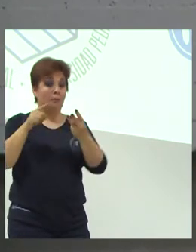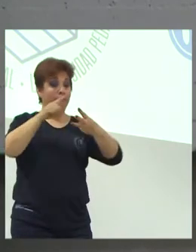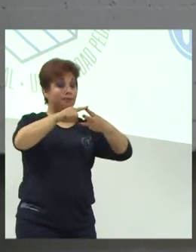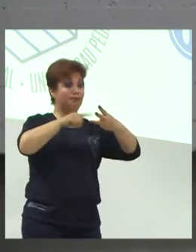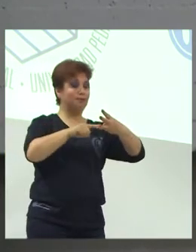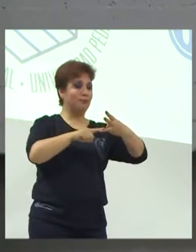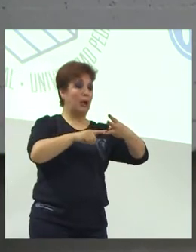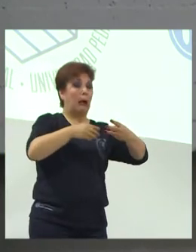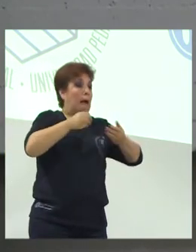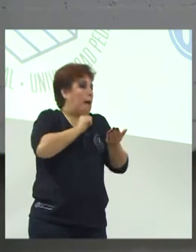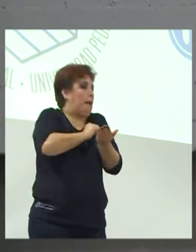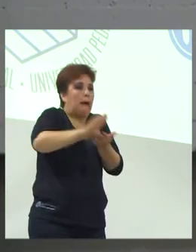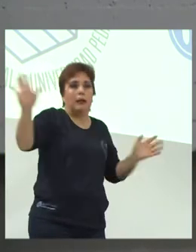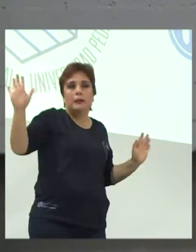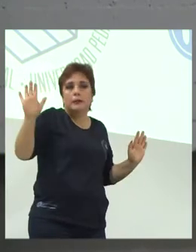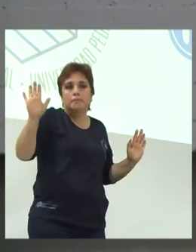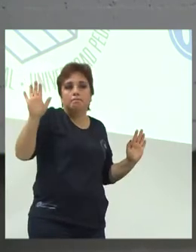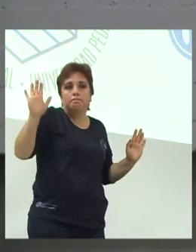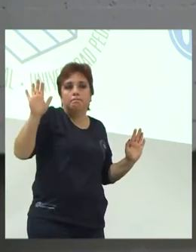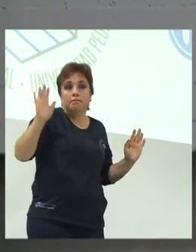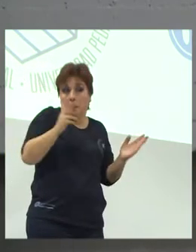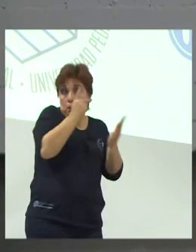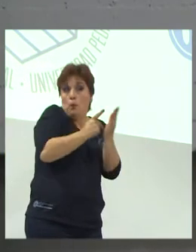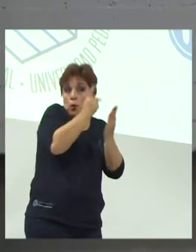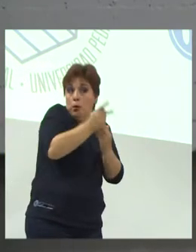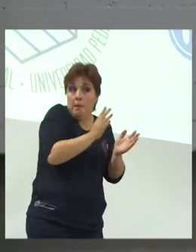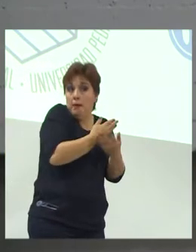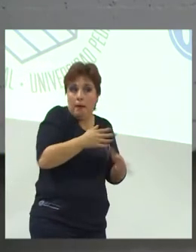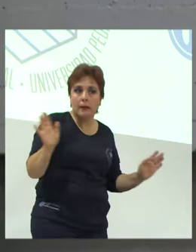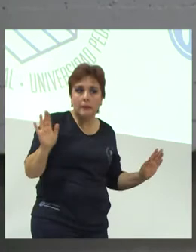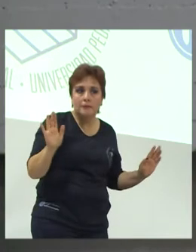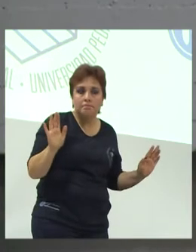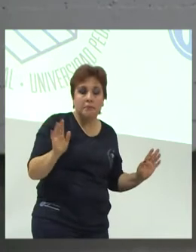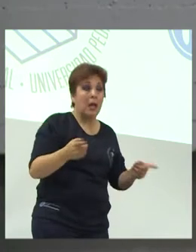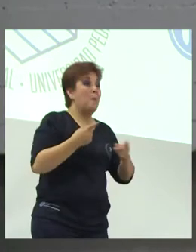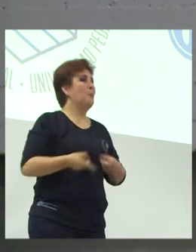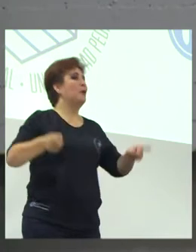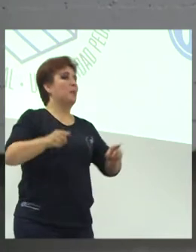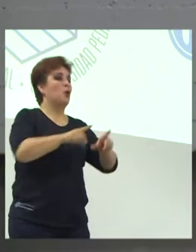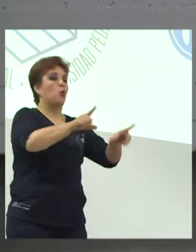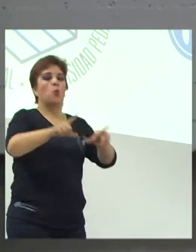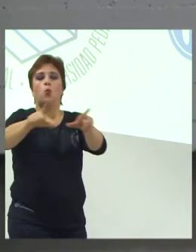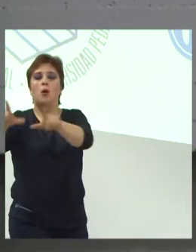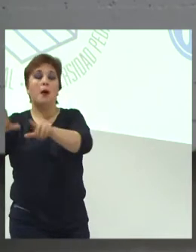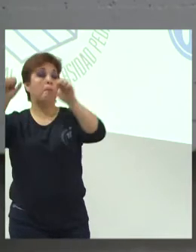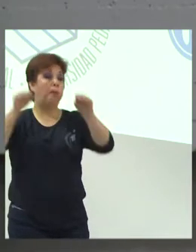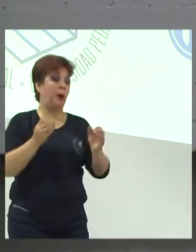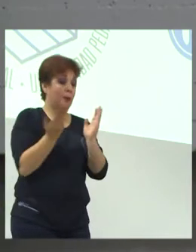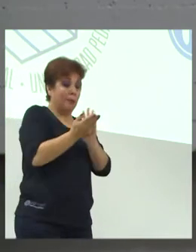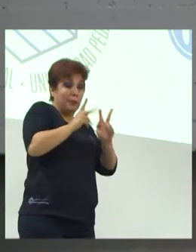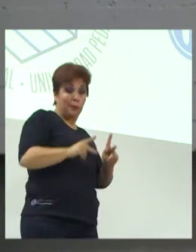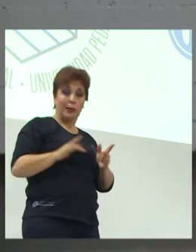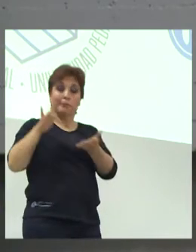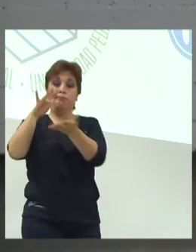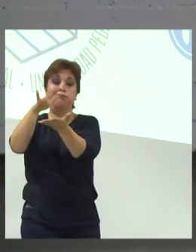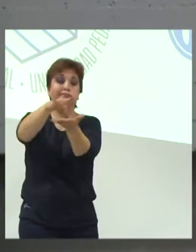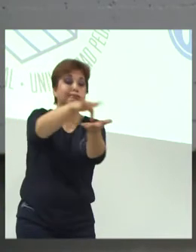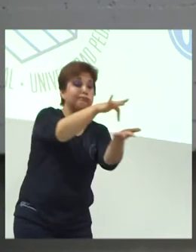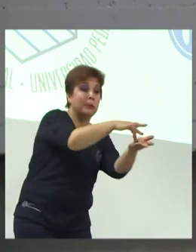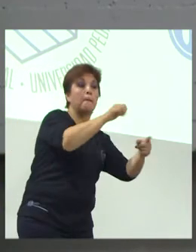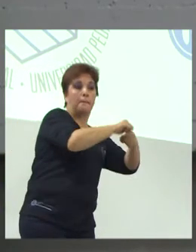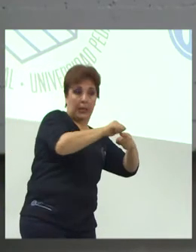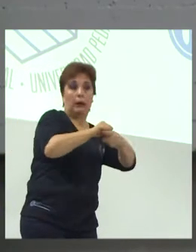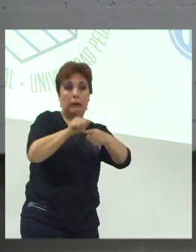son estos a la vez sitios de práctica para nuestros estudiantes y de investigación